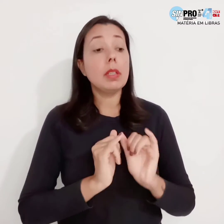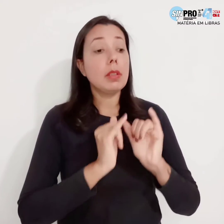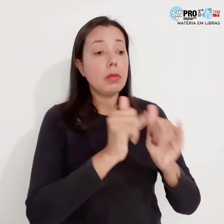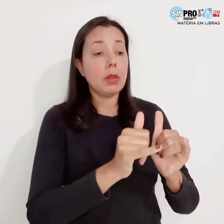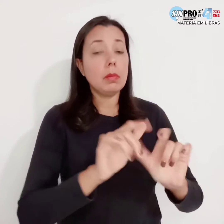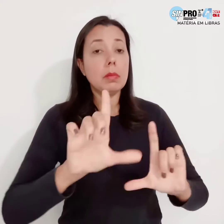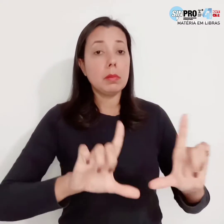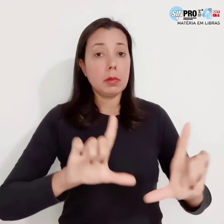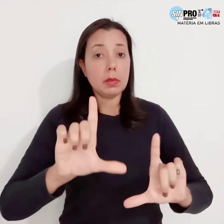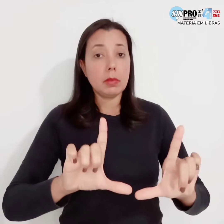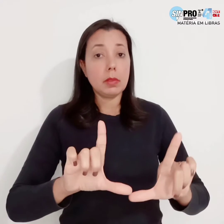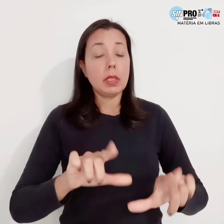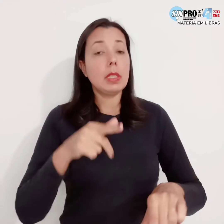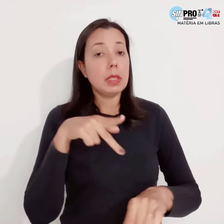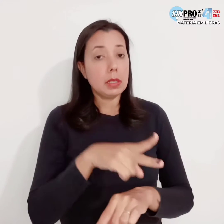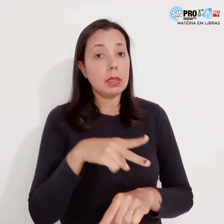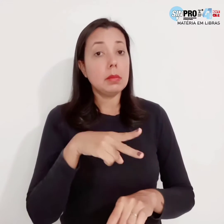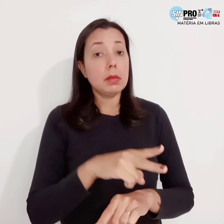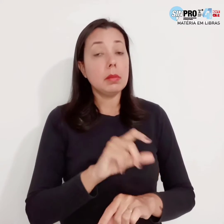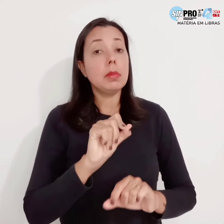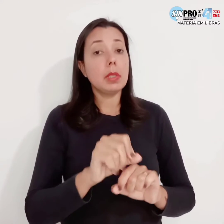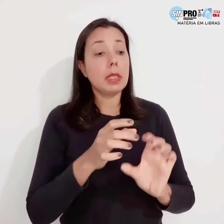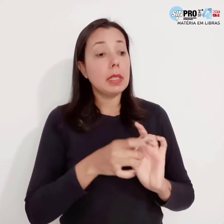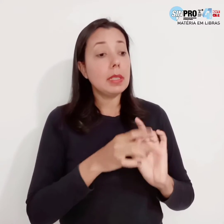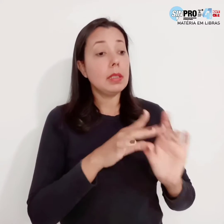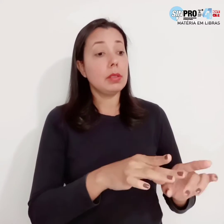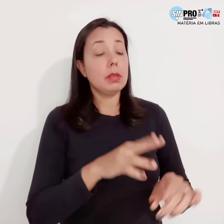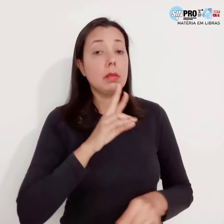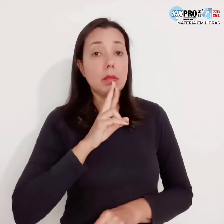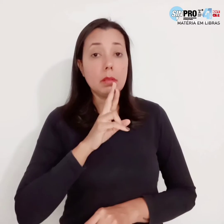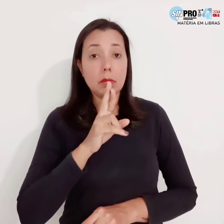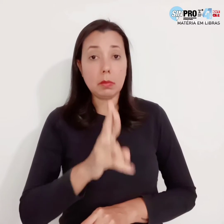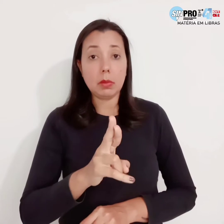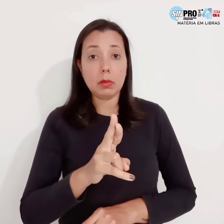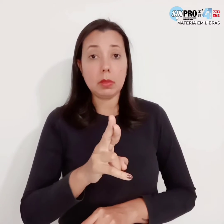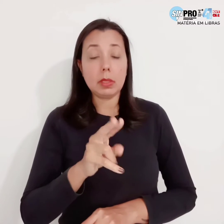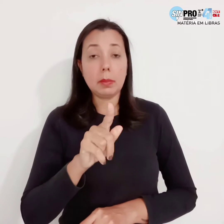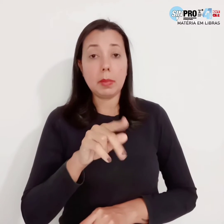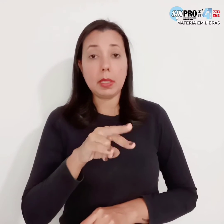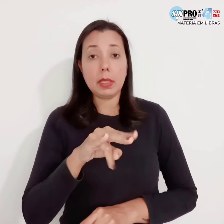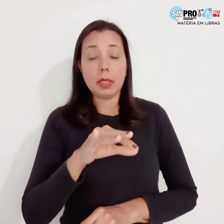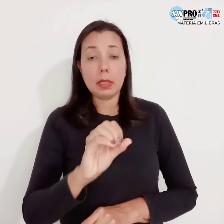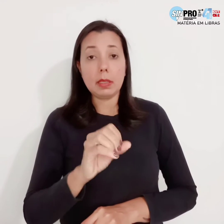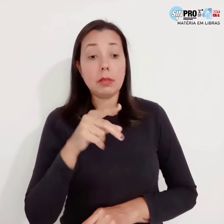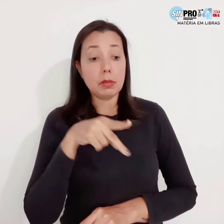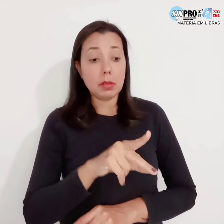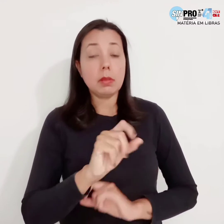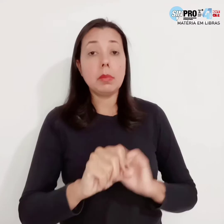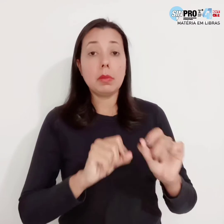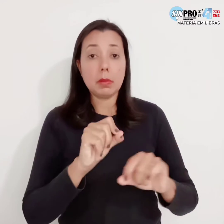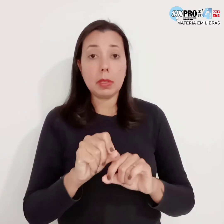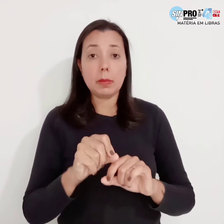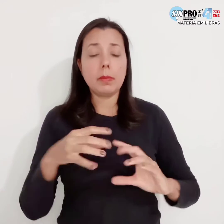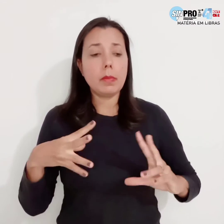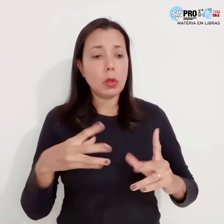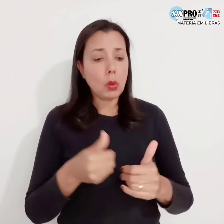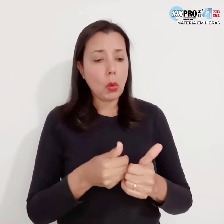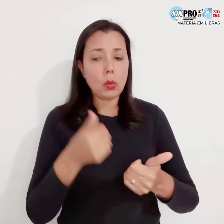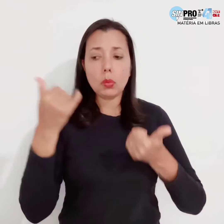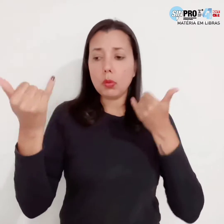mídia. Como sempre, deixaram os resultados da PNAD contínua sem todas as